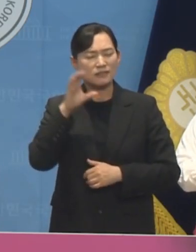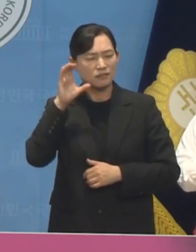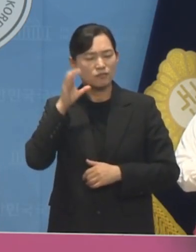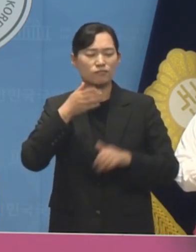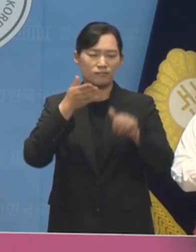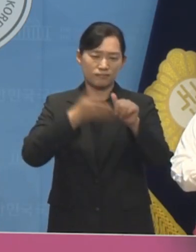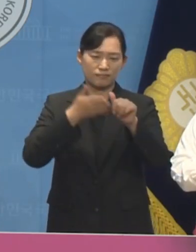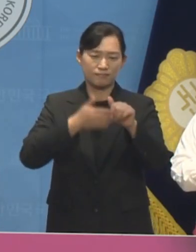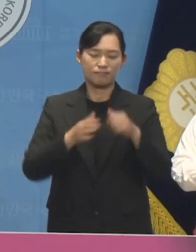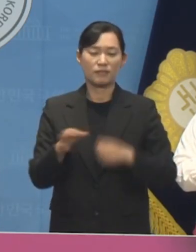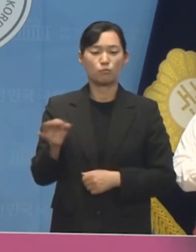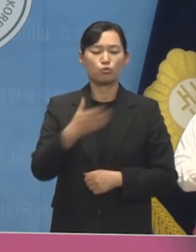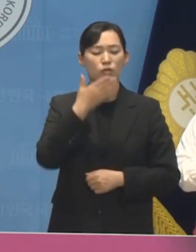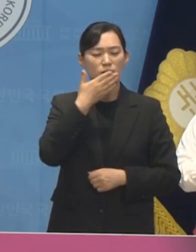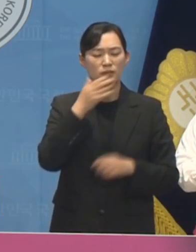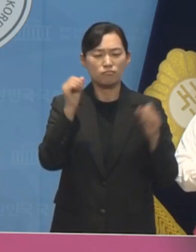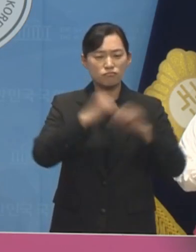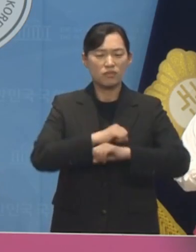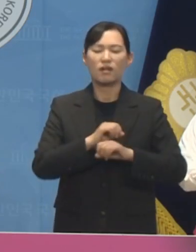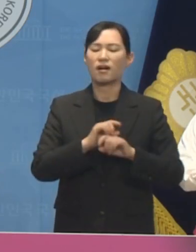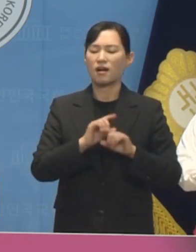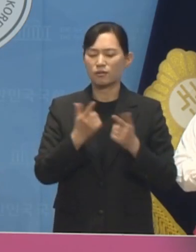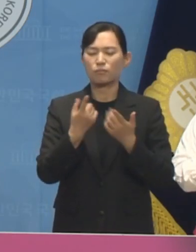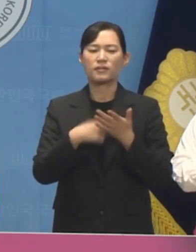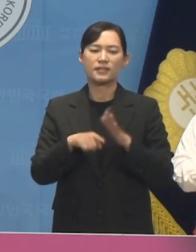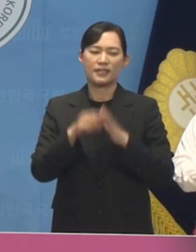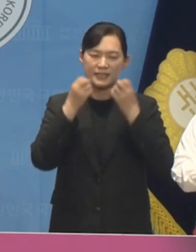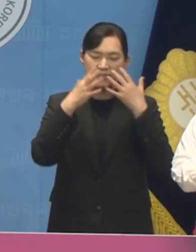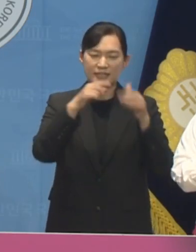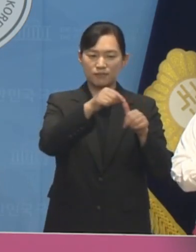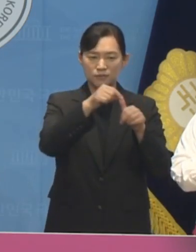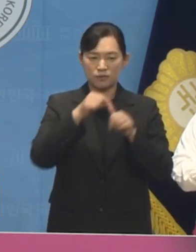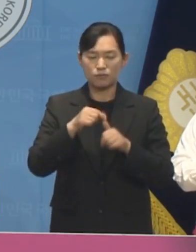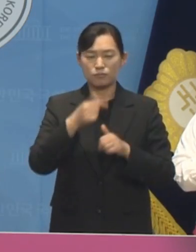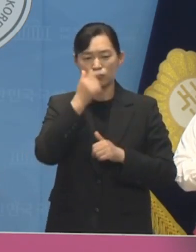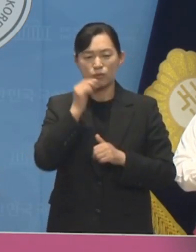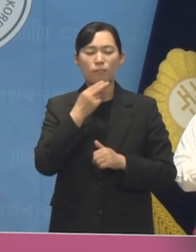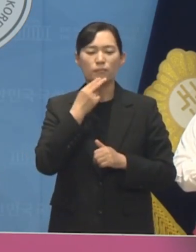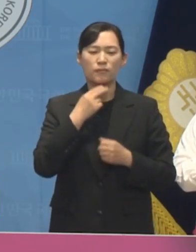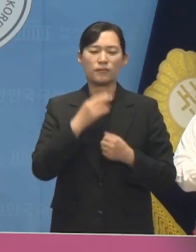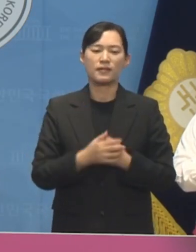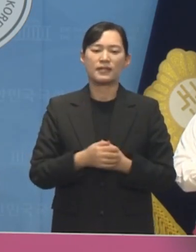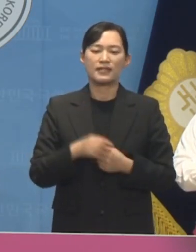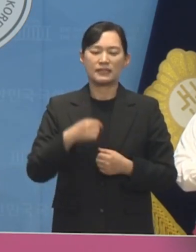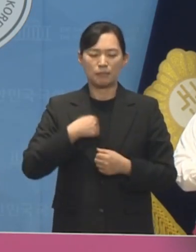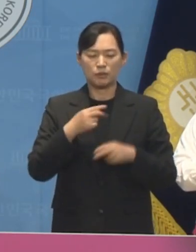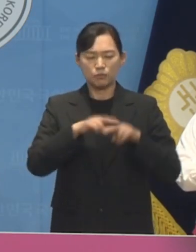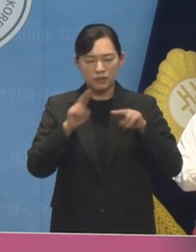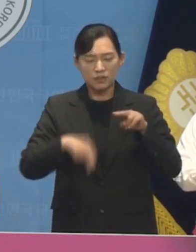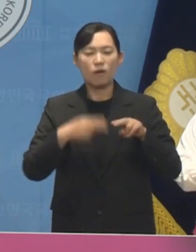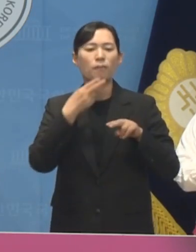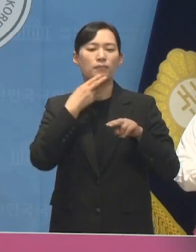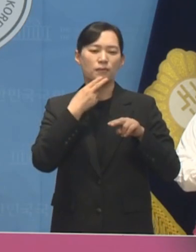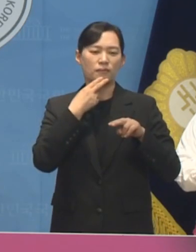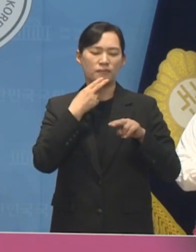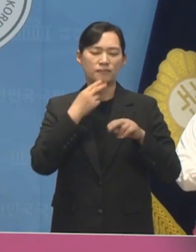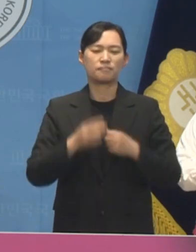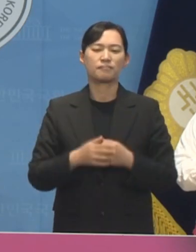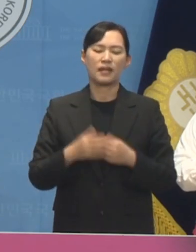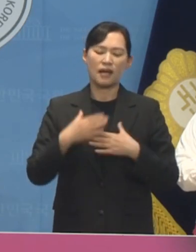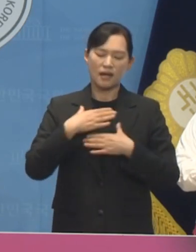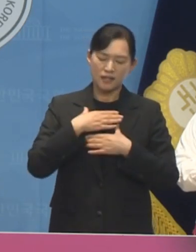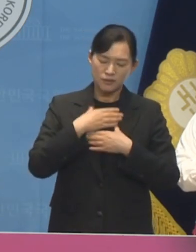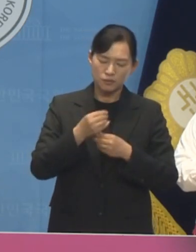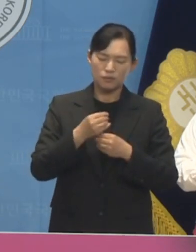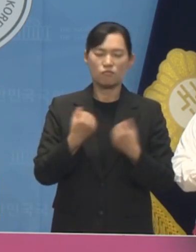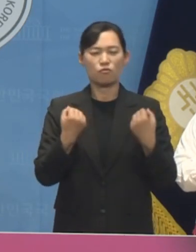바랍니다. 무상급식이 붕괴되지 않도록, 신규 채용 인원이 부족하지 않도록, 자발적 퇴사자가 늘지 않도록